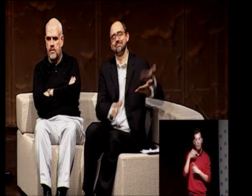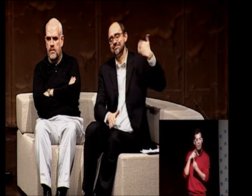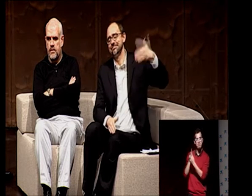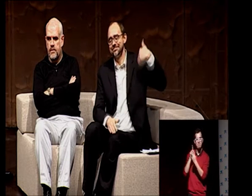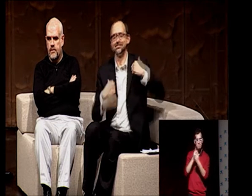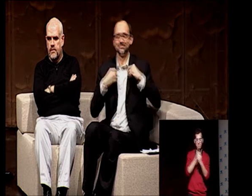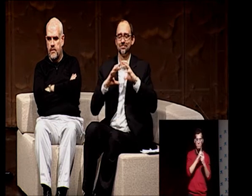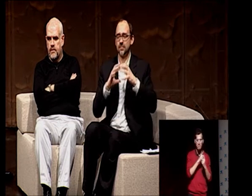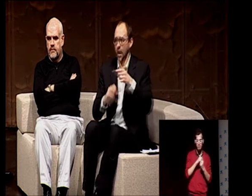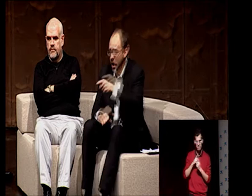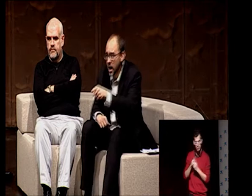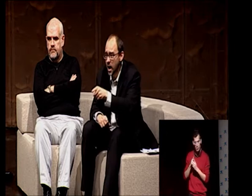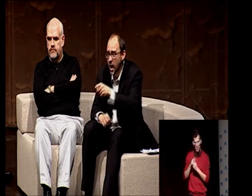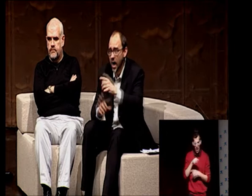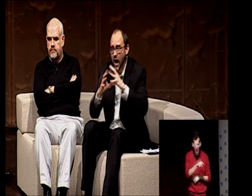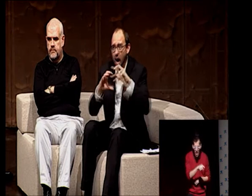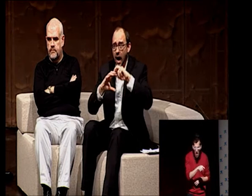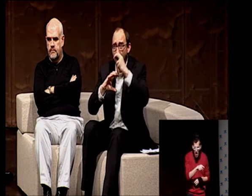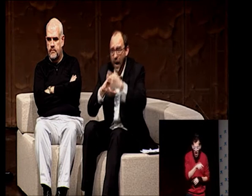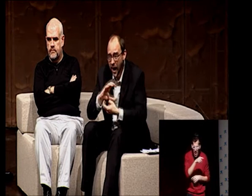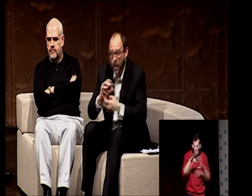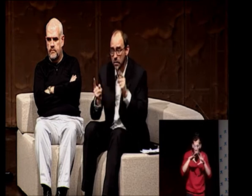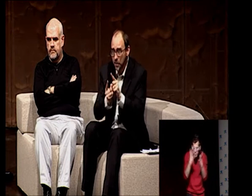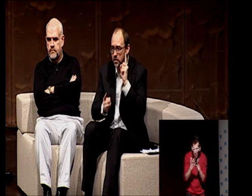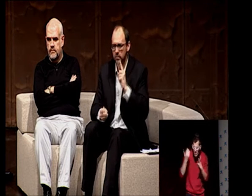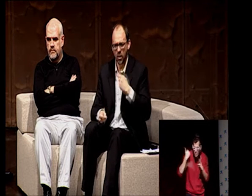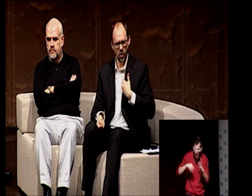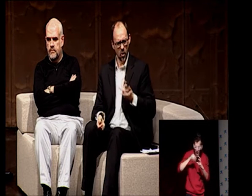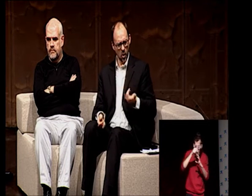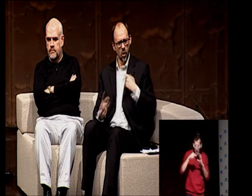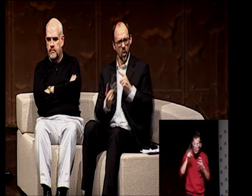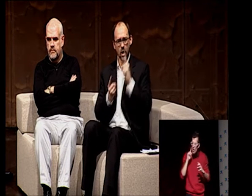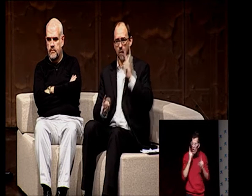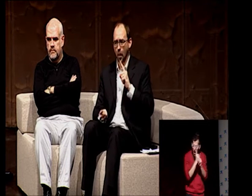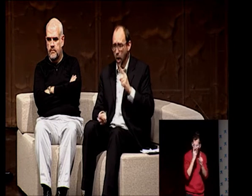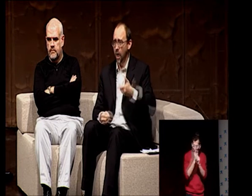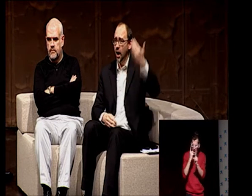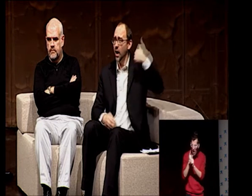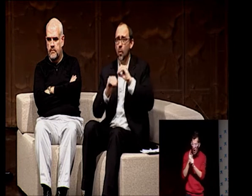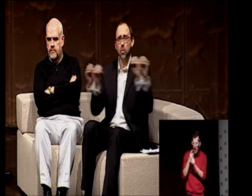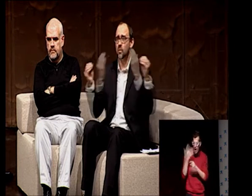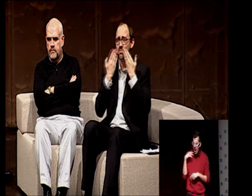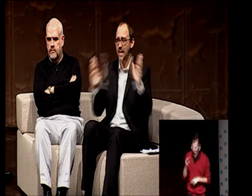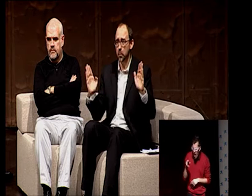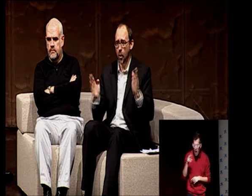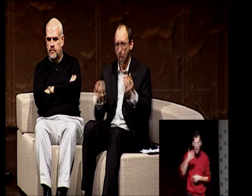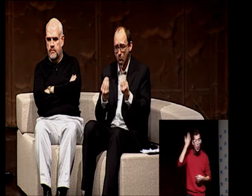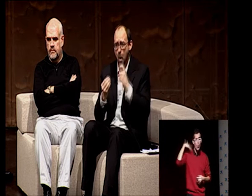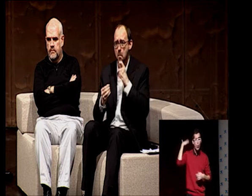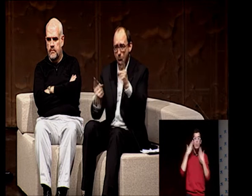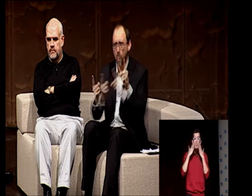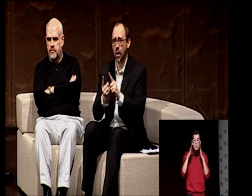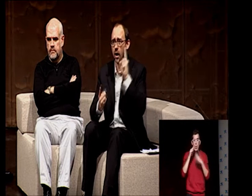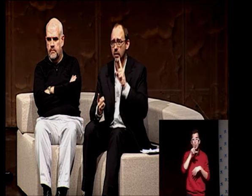lo Durante un año tuve encuentros con personas jóvenes sordas de todo el mundo y la gente como que no se creía